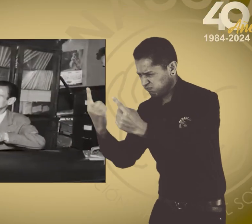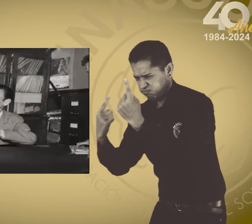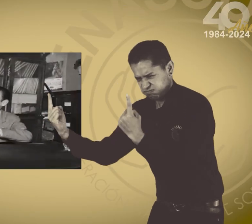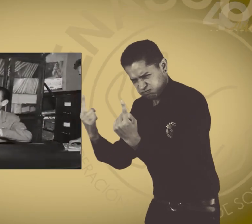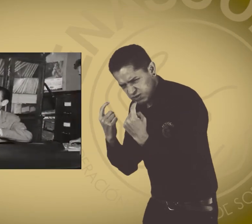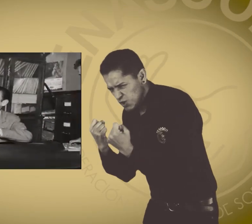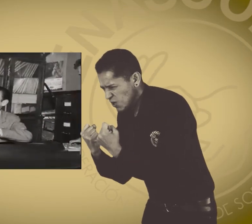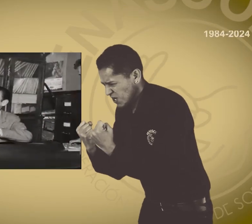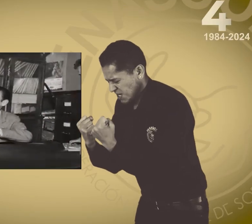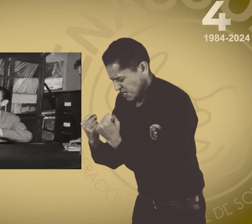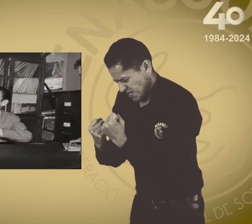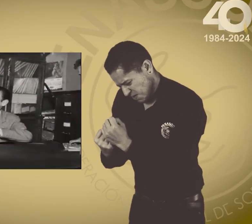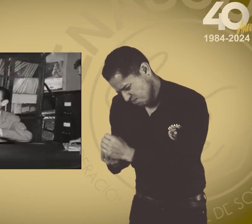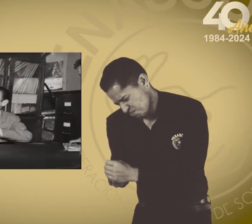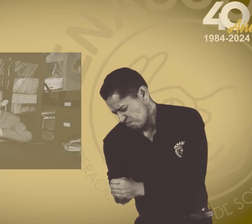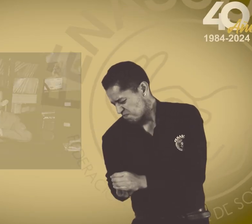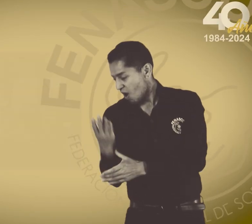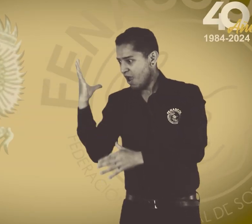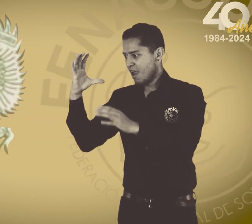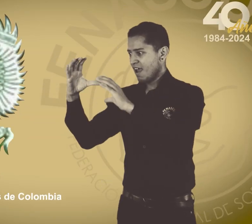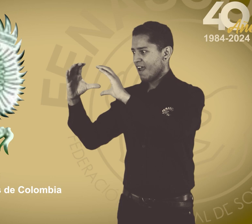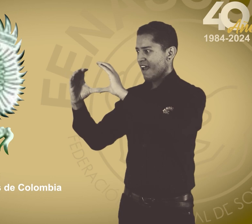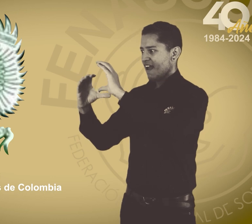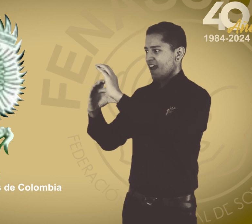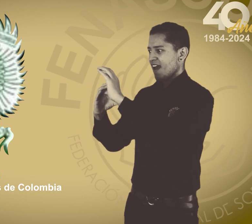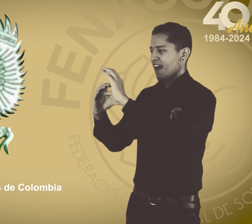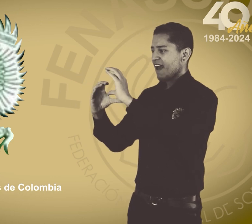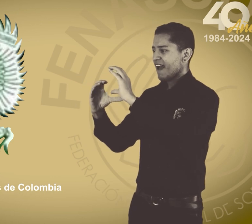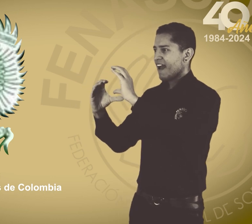Valor, valor. Sí, Germina Sordevoc.